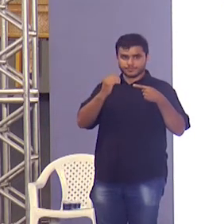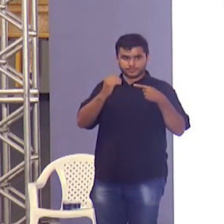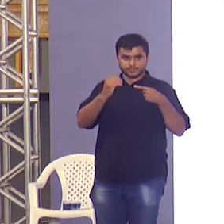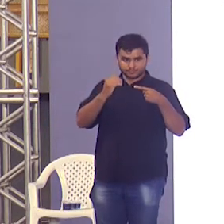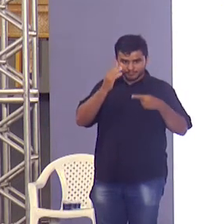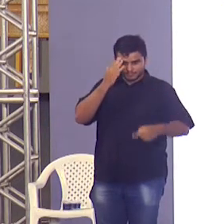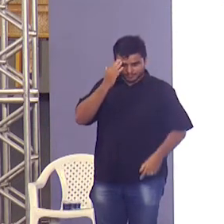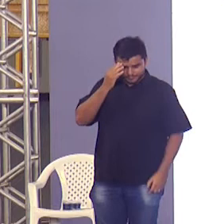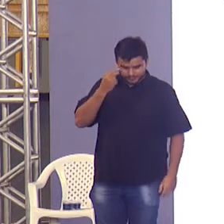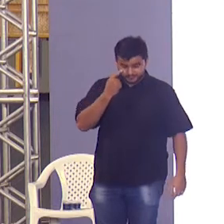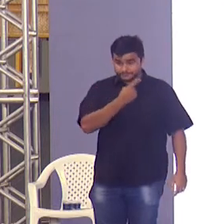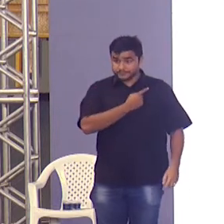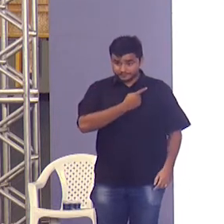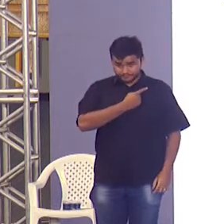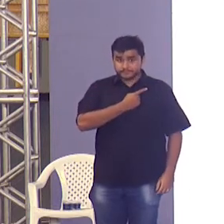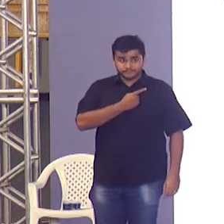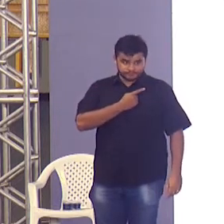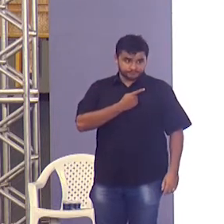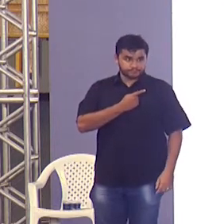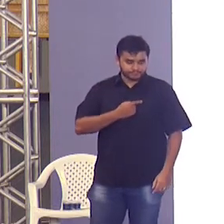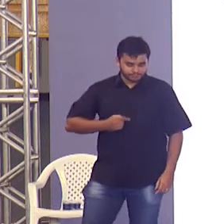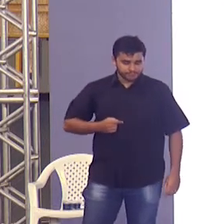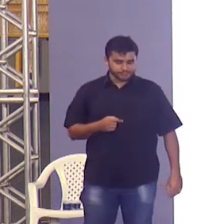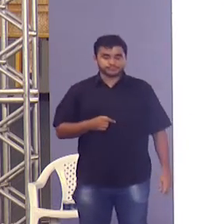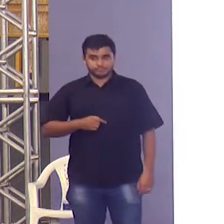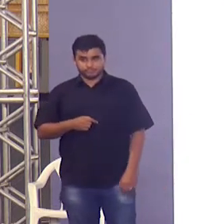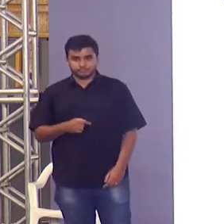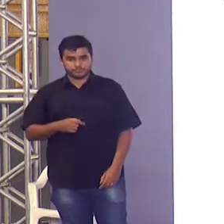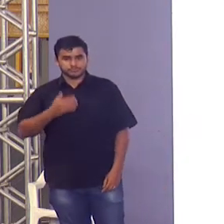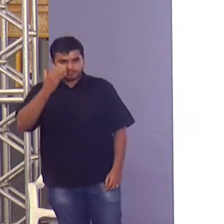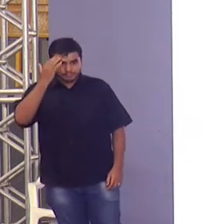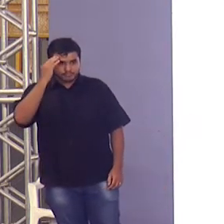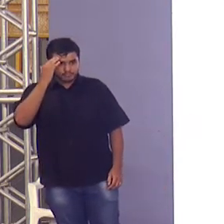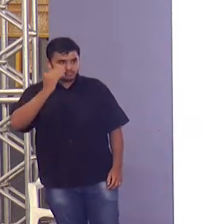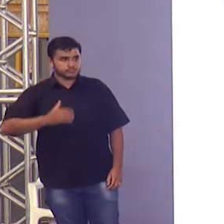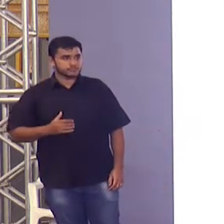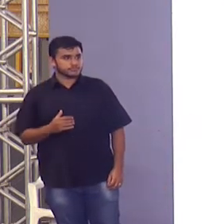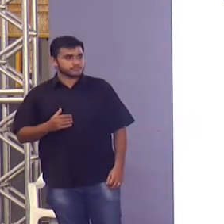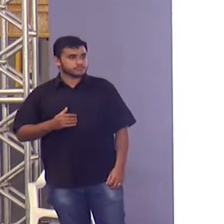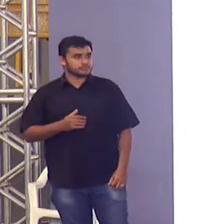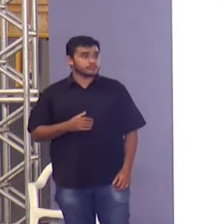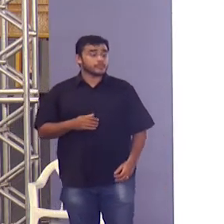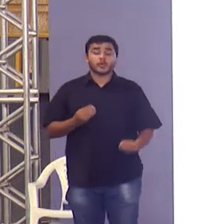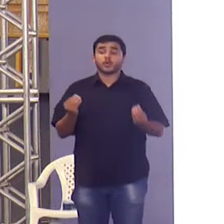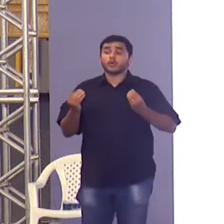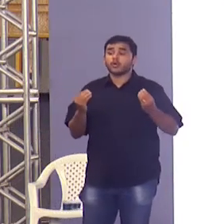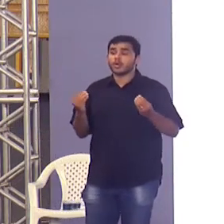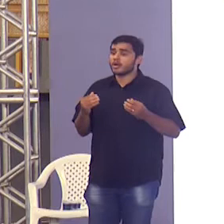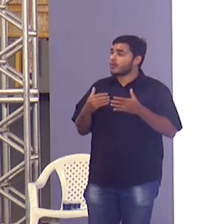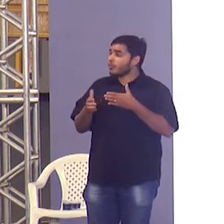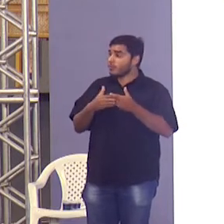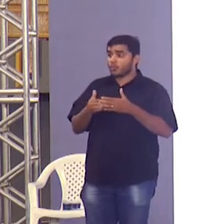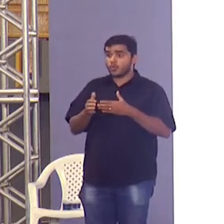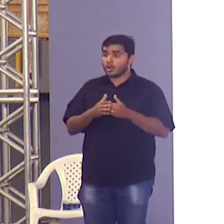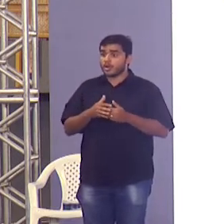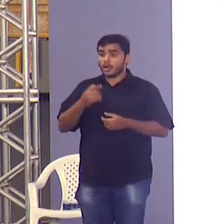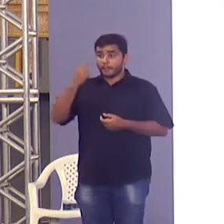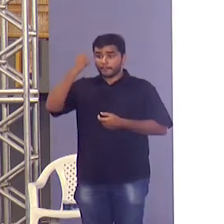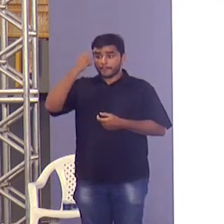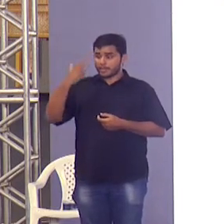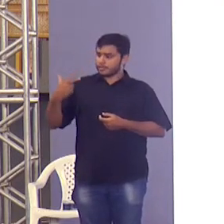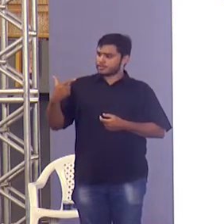2, eu encontro o 10, que é o minuendo. Você pode fazer com qualquer